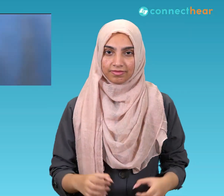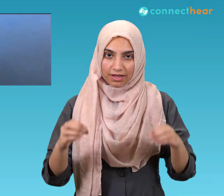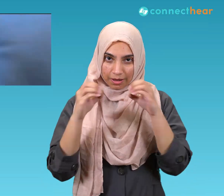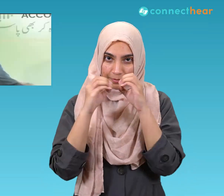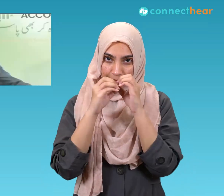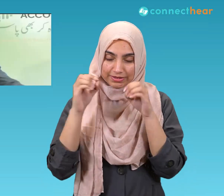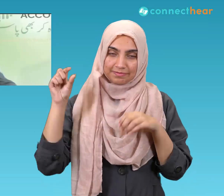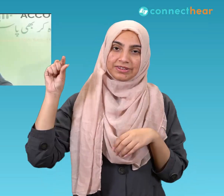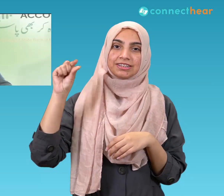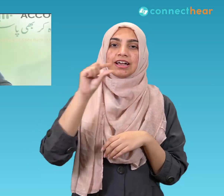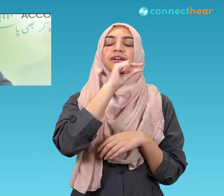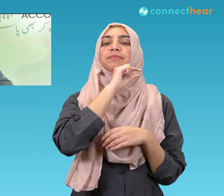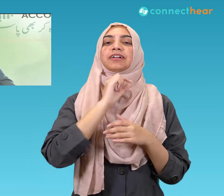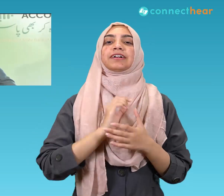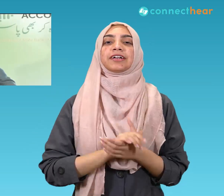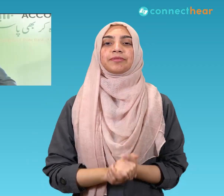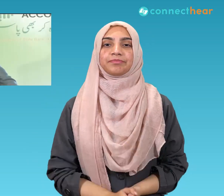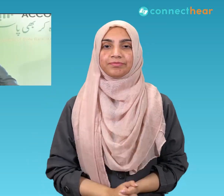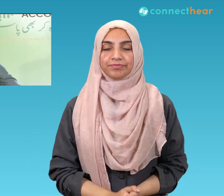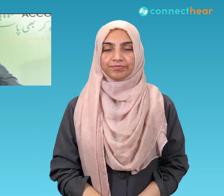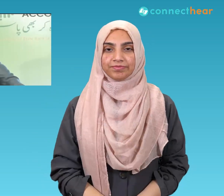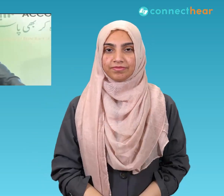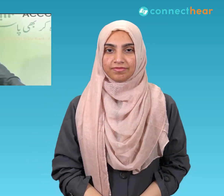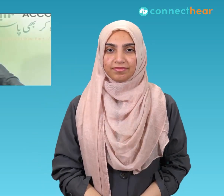بسم اللہ الرحمن الرحیم.